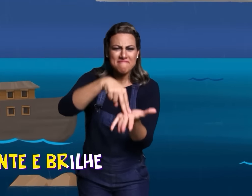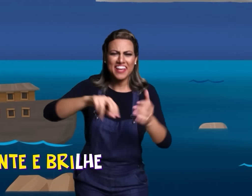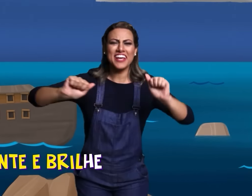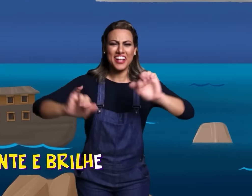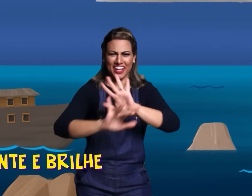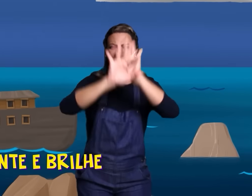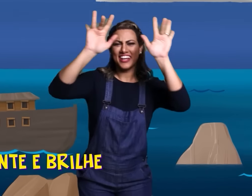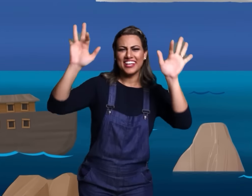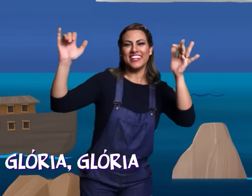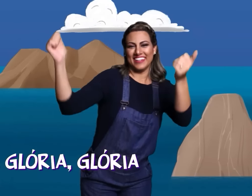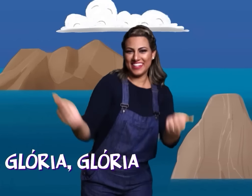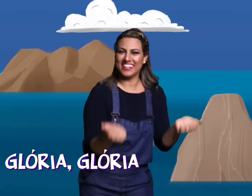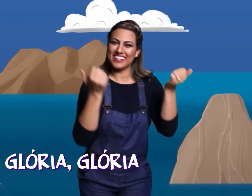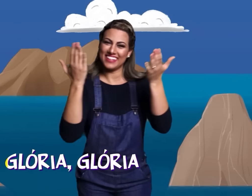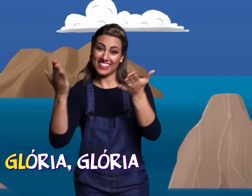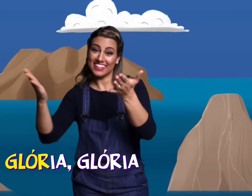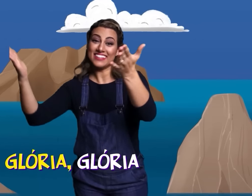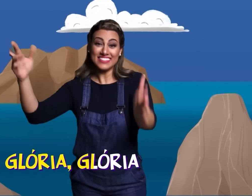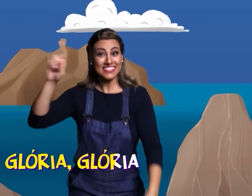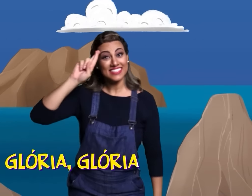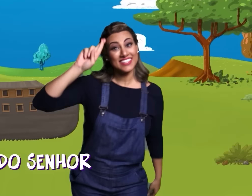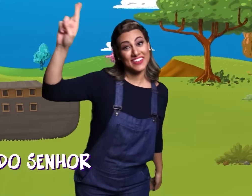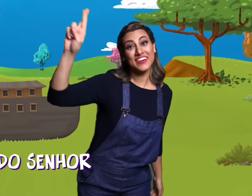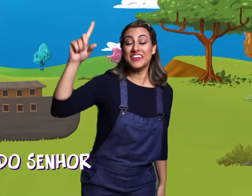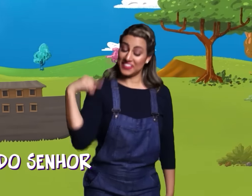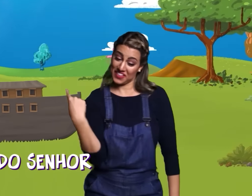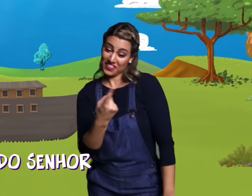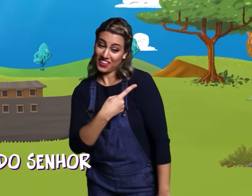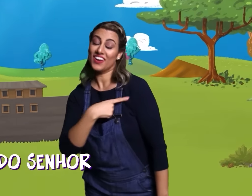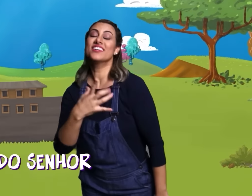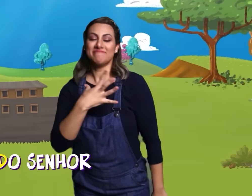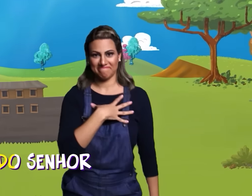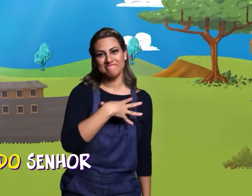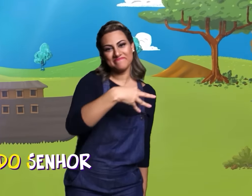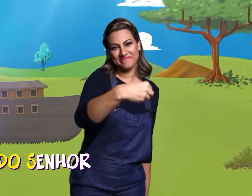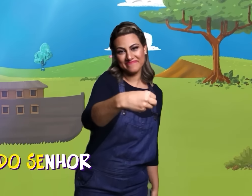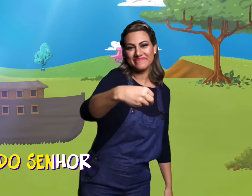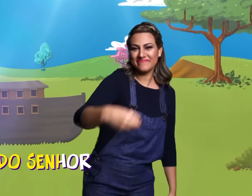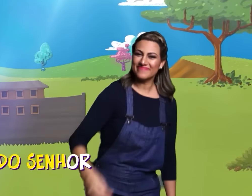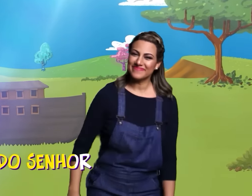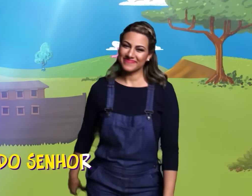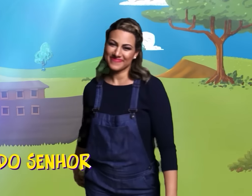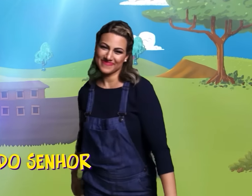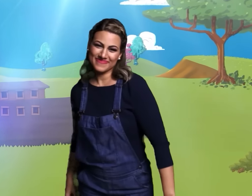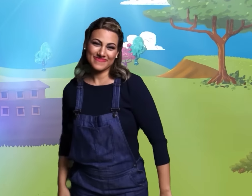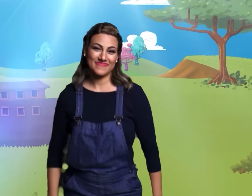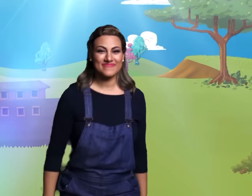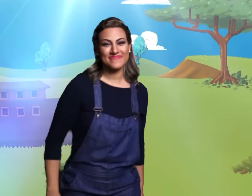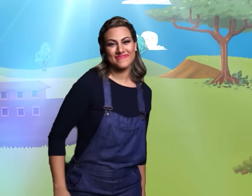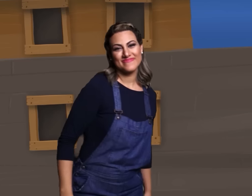e brilhe, e a Deus dê a glória, glória, filhos do Senhor.